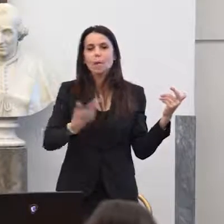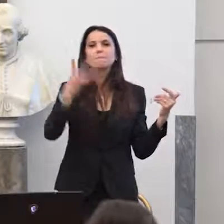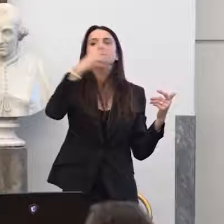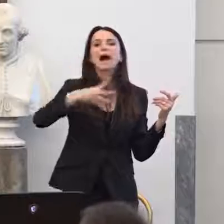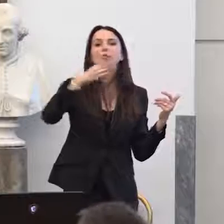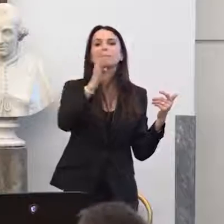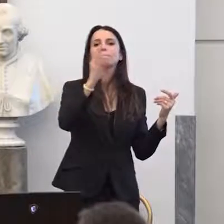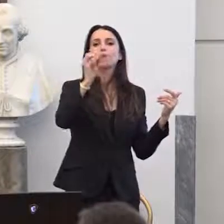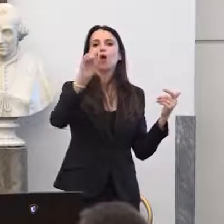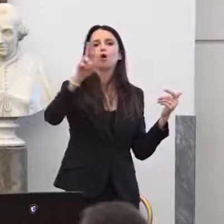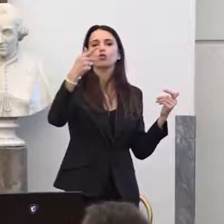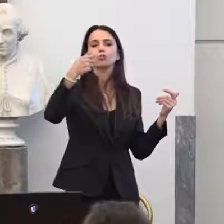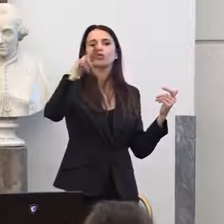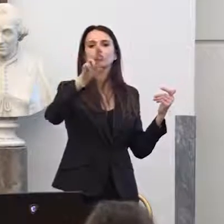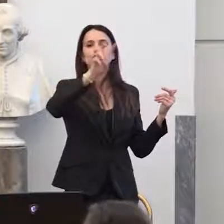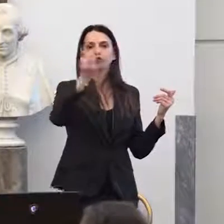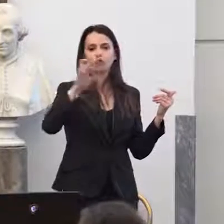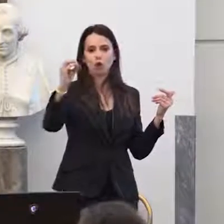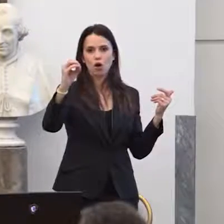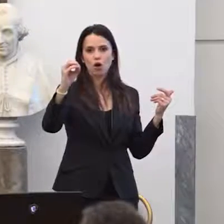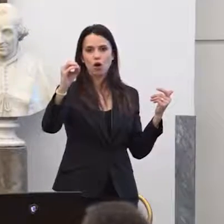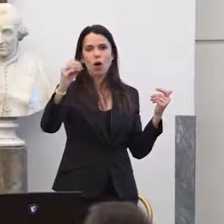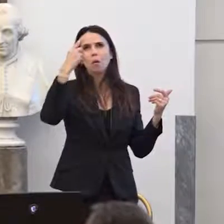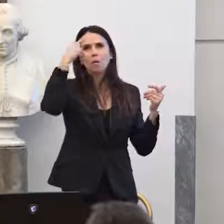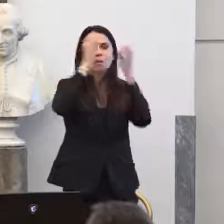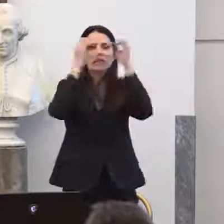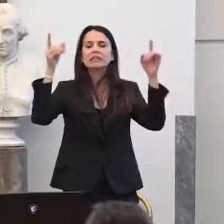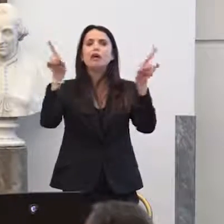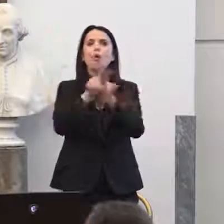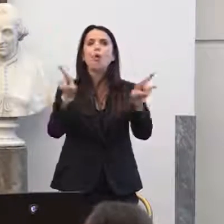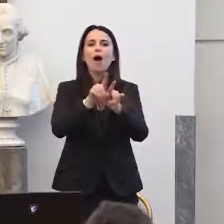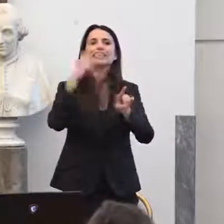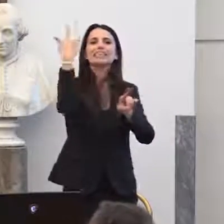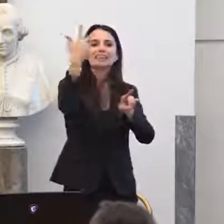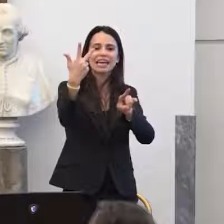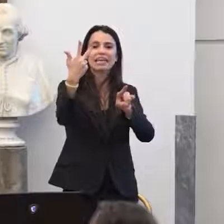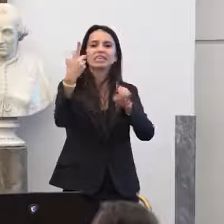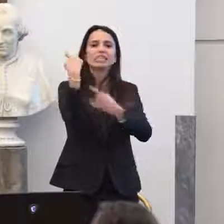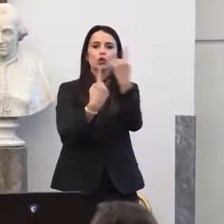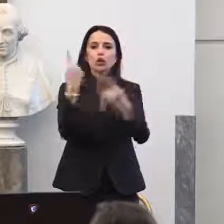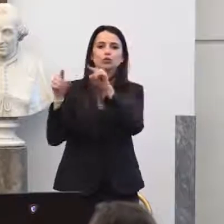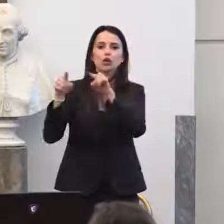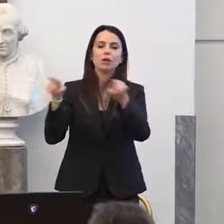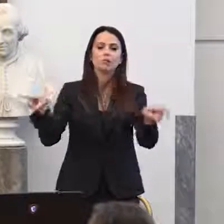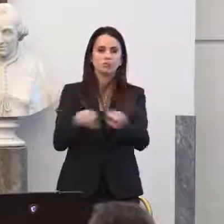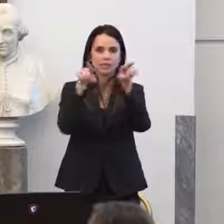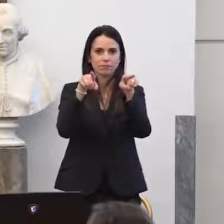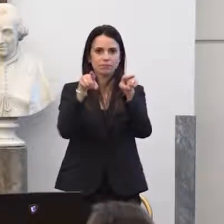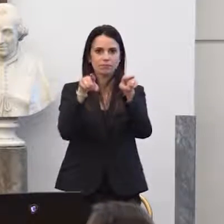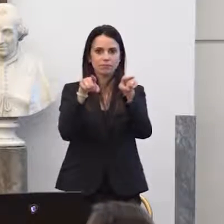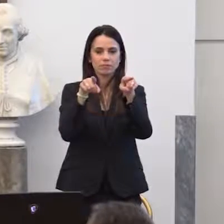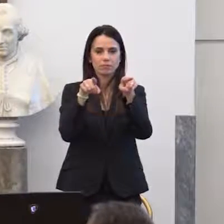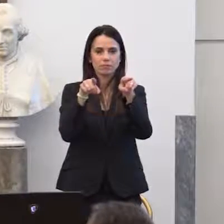Bortuzzo. Ogni giorno abbiamo 3 condizioni tipo quella di Manuel Bortuzzo, chiaramente legate a delle cause, non soltanto per